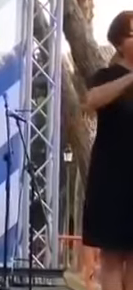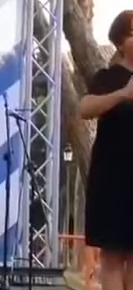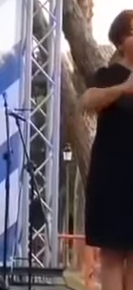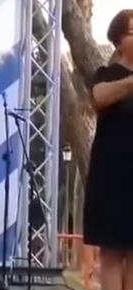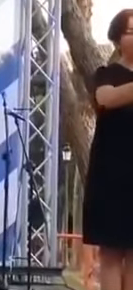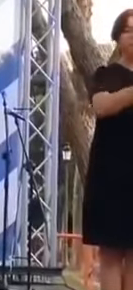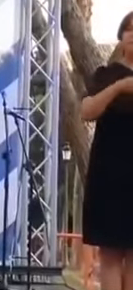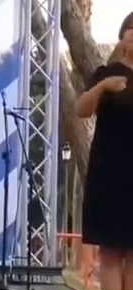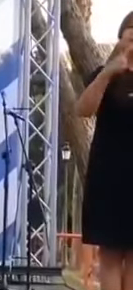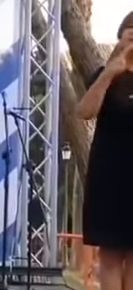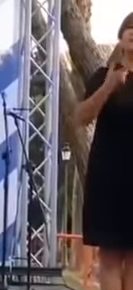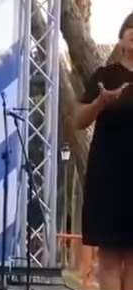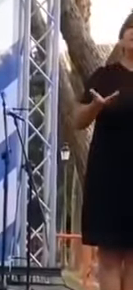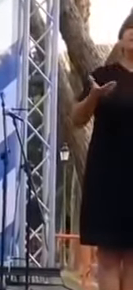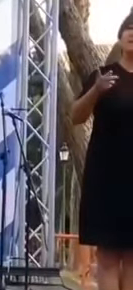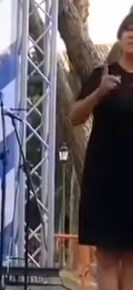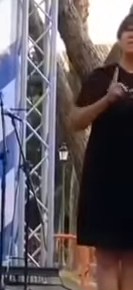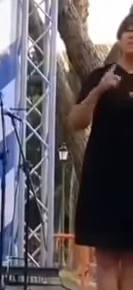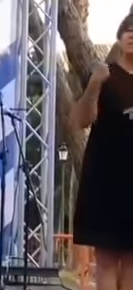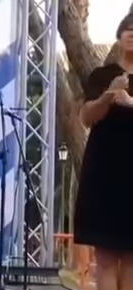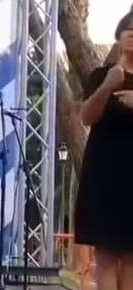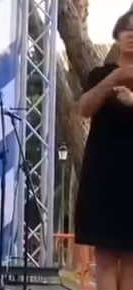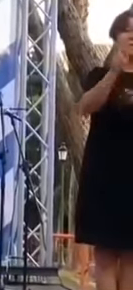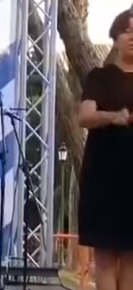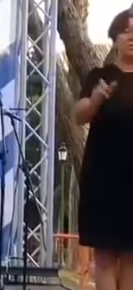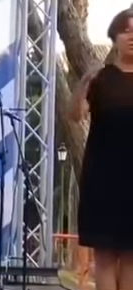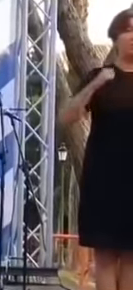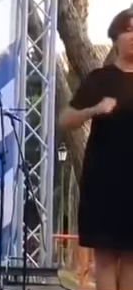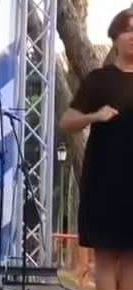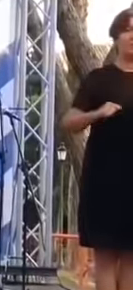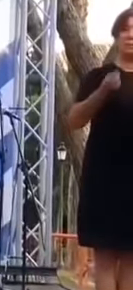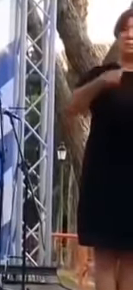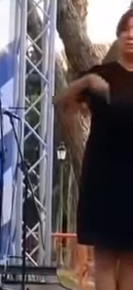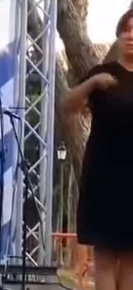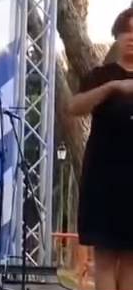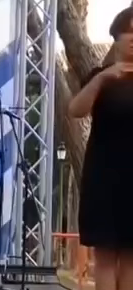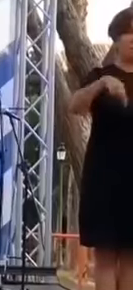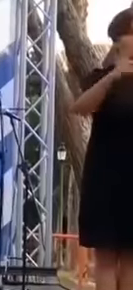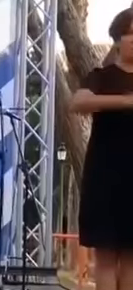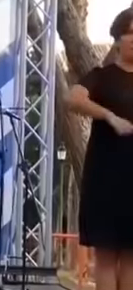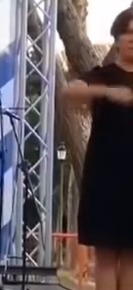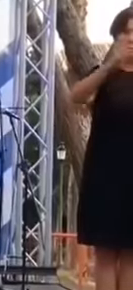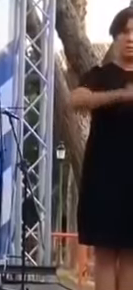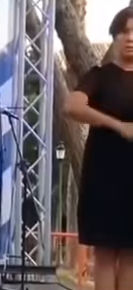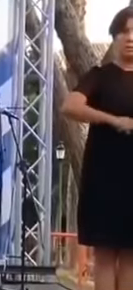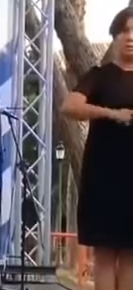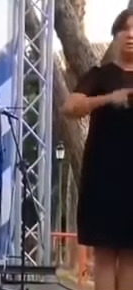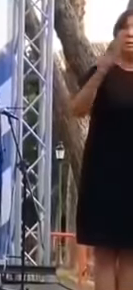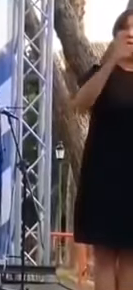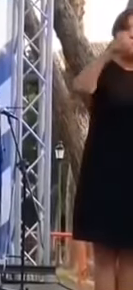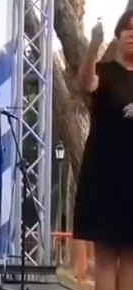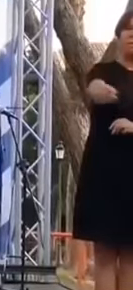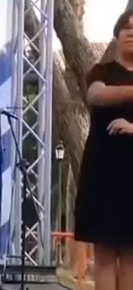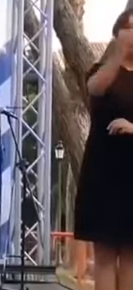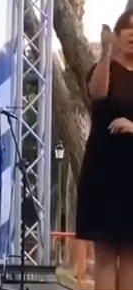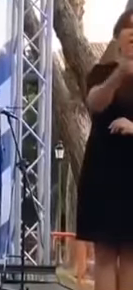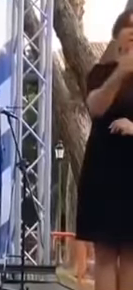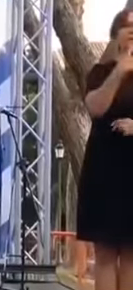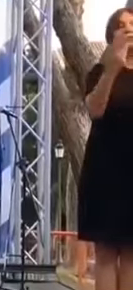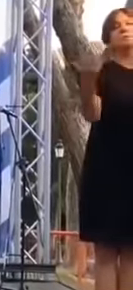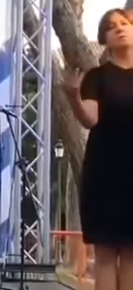dall'altro quello che si occupa di difendere i bisogni dei cittadini, che è quello che abbiamo fatto anche in questi mesi. Non vi fate abbindolare da